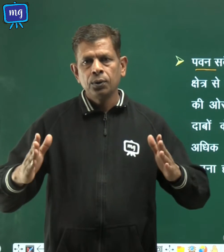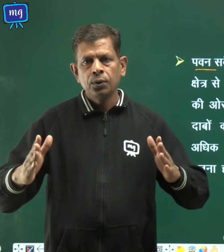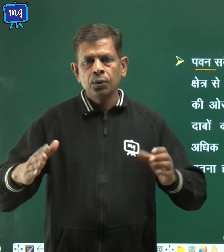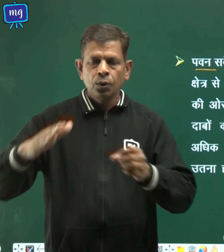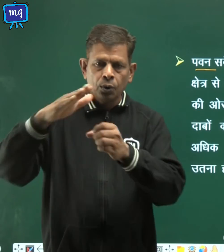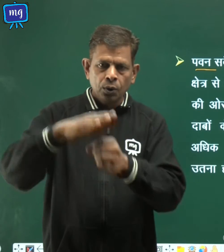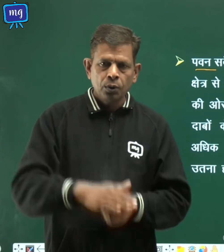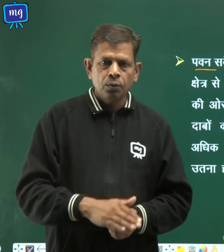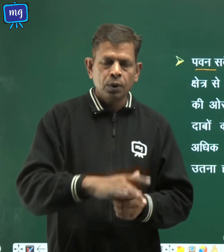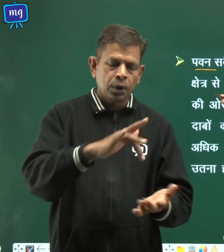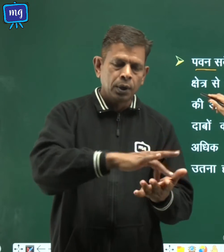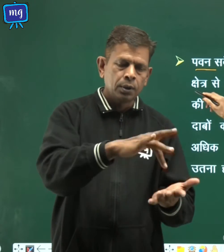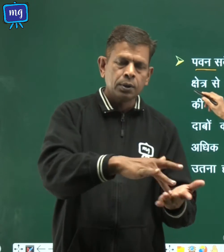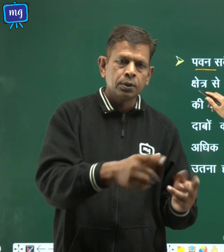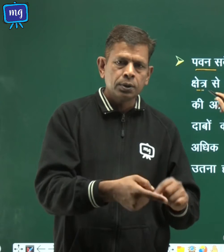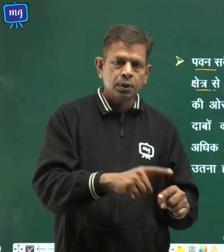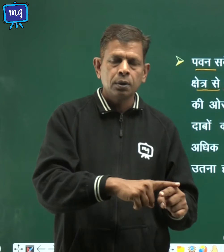वायु दाब वाले क्षेत्र से